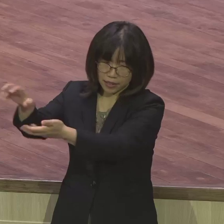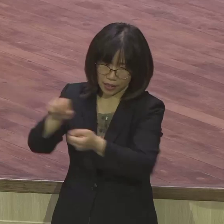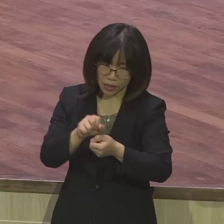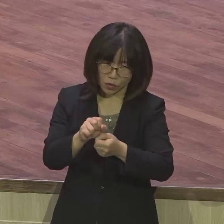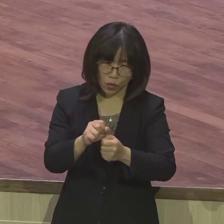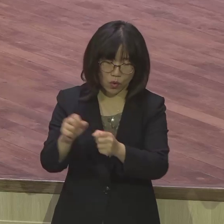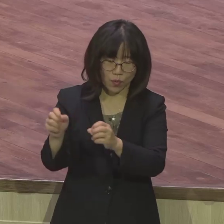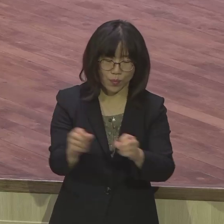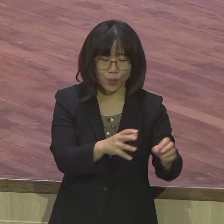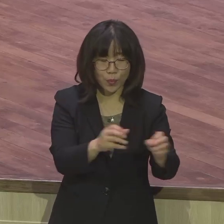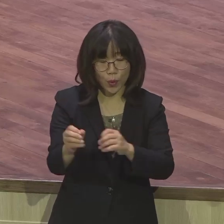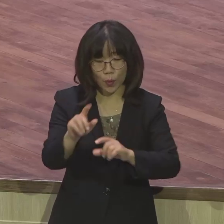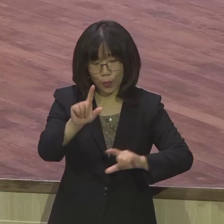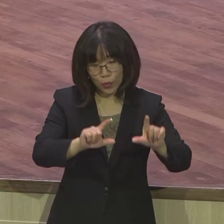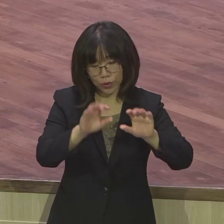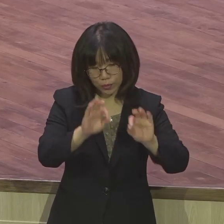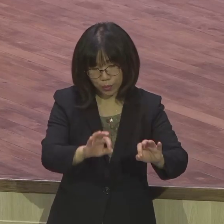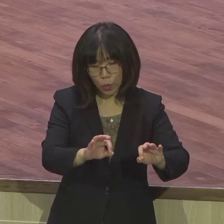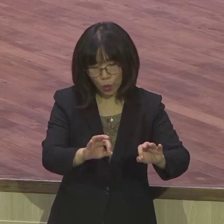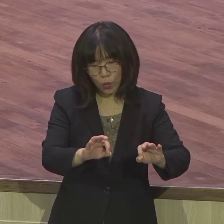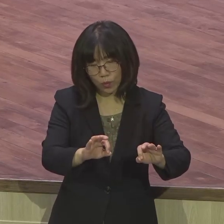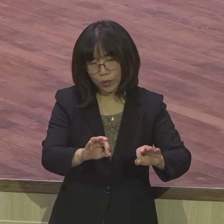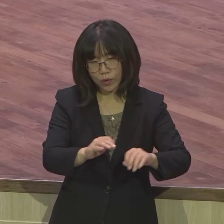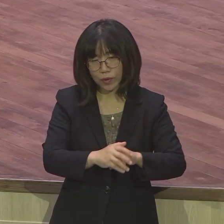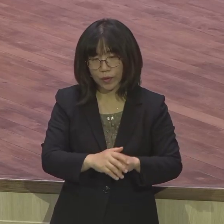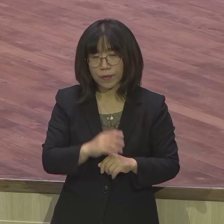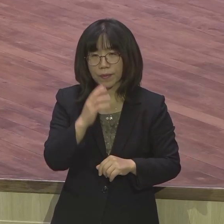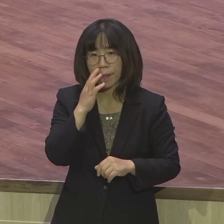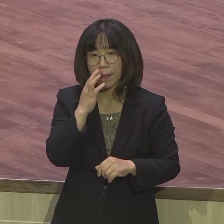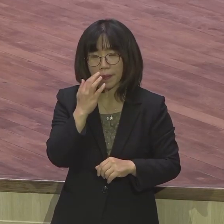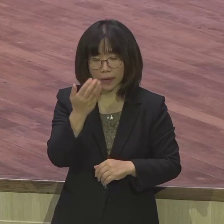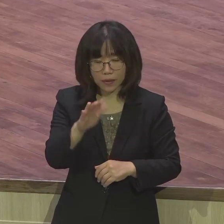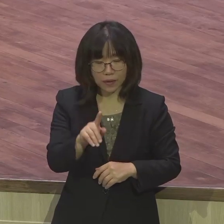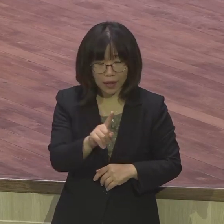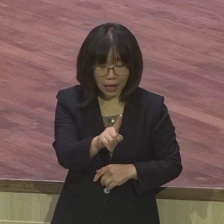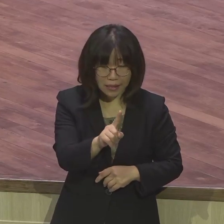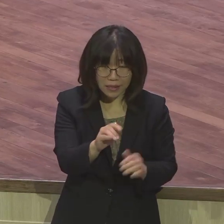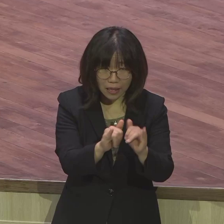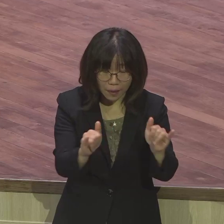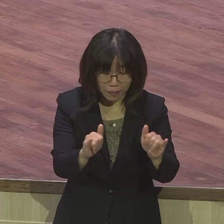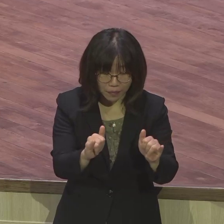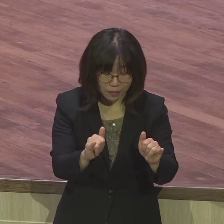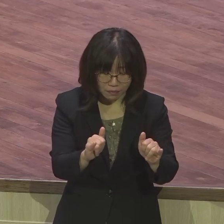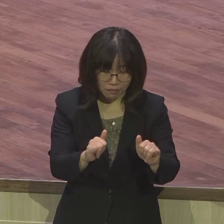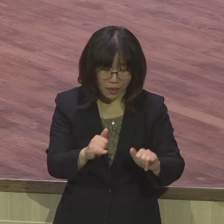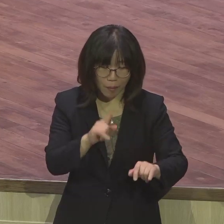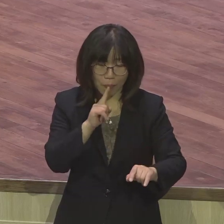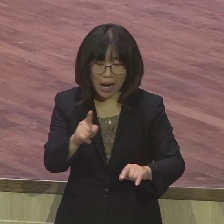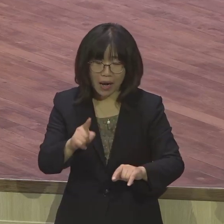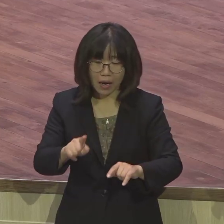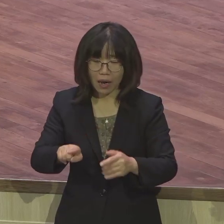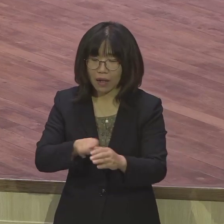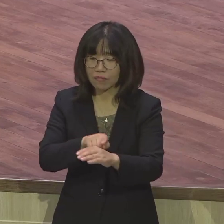간혹 한 분이 촉이 계셔. 이 말은 무슨 말이냐면 말씀의 흐름을 놓치고 있다는 거예요. 너무 또 그걸 막 티낼 필요는